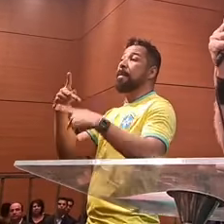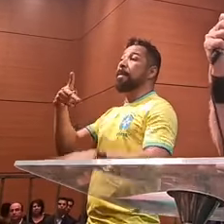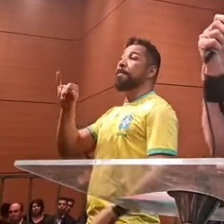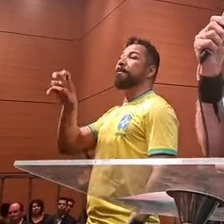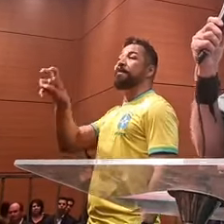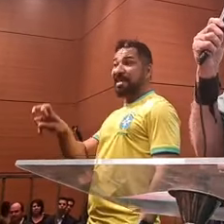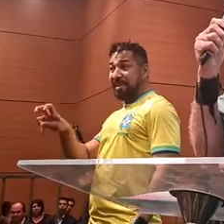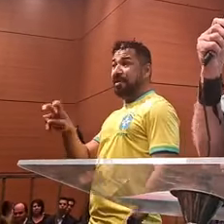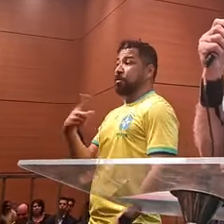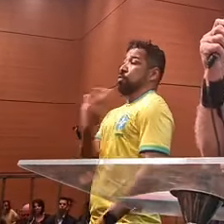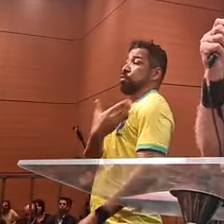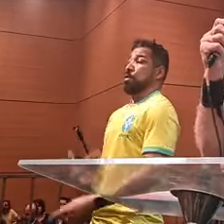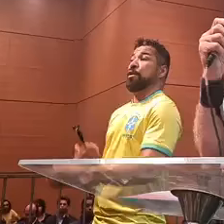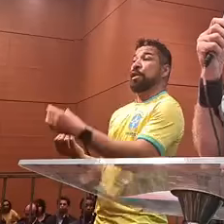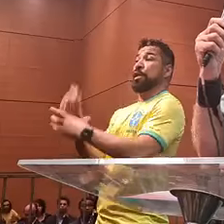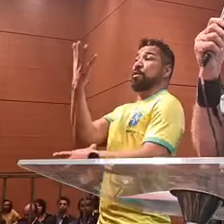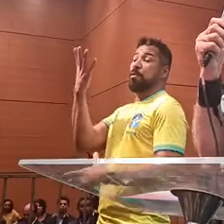Criado no nosso